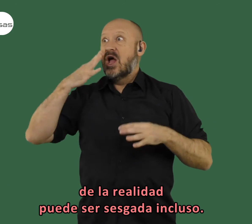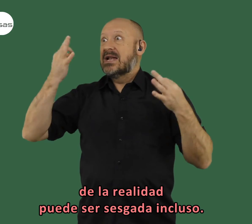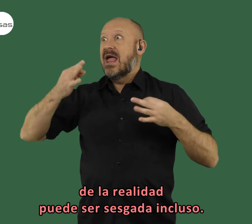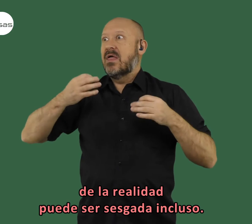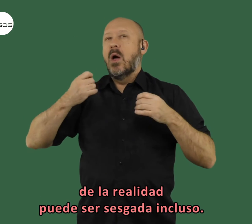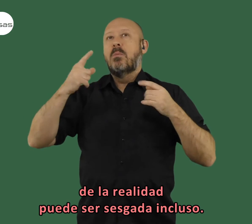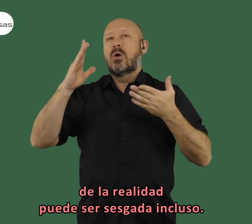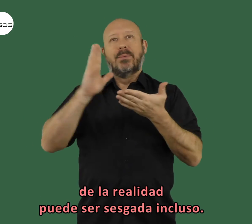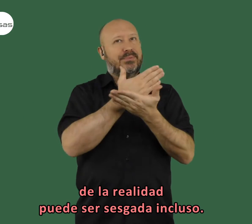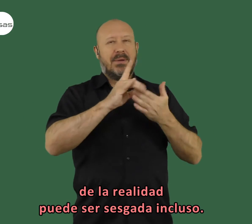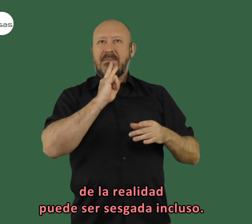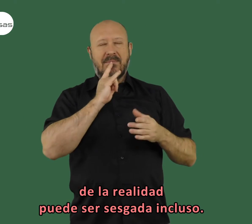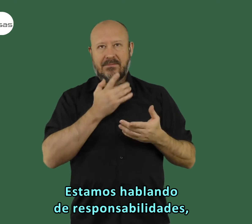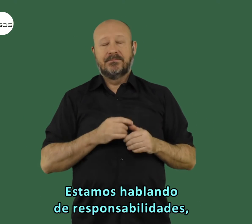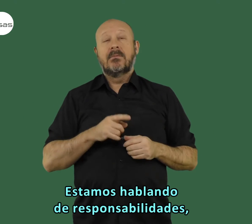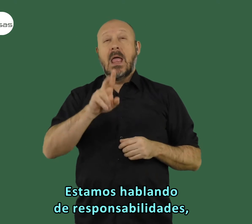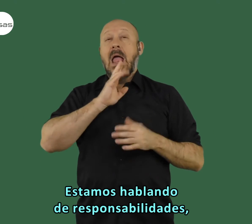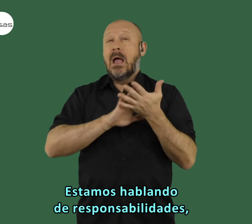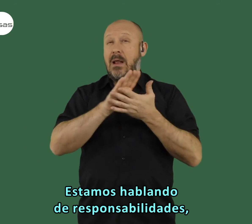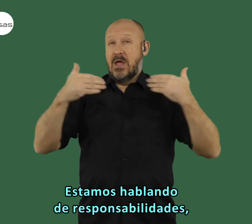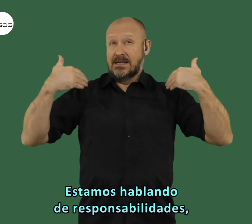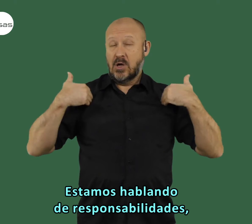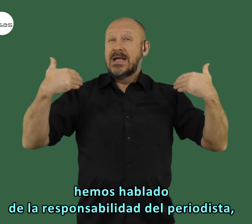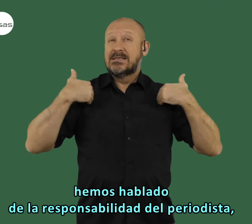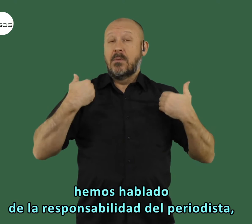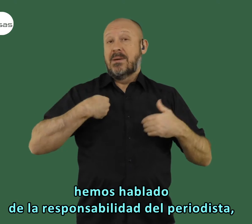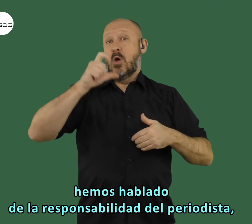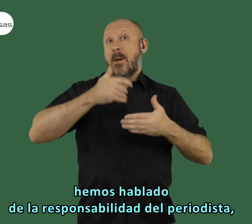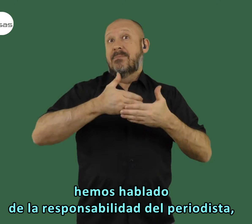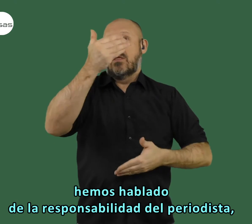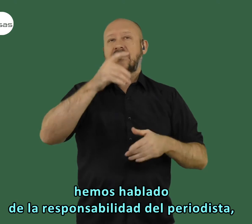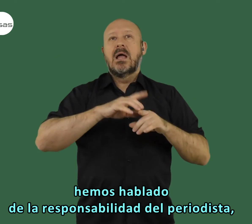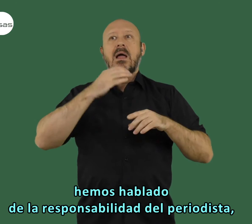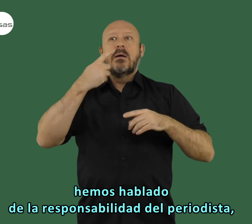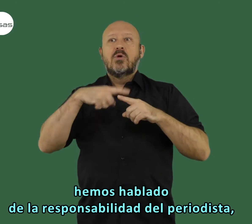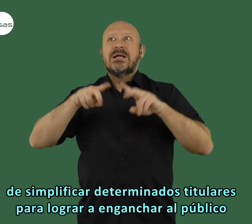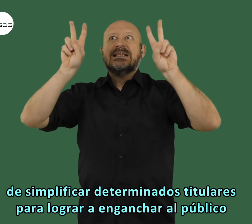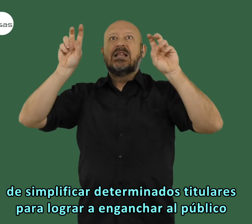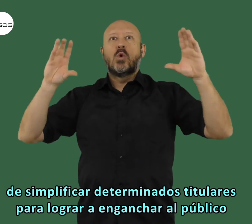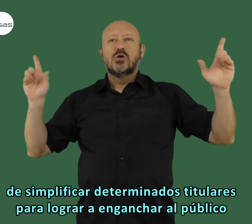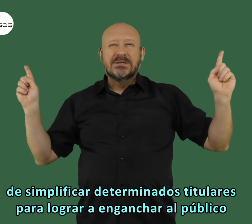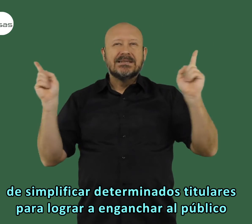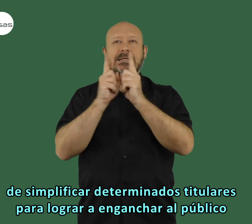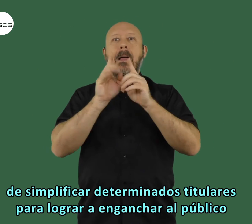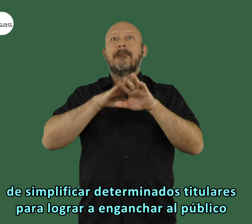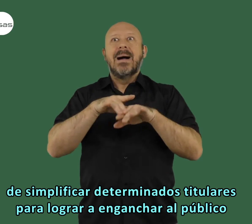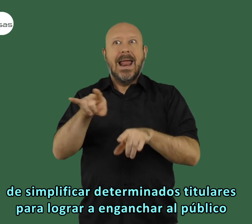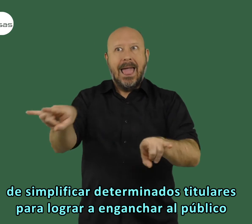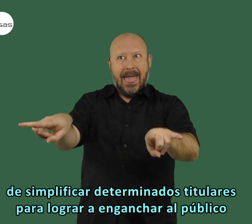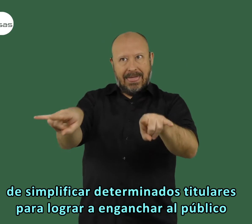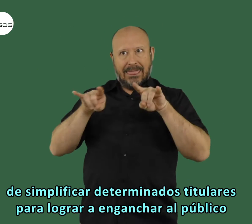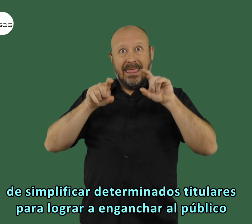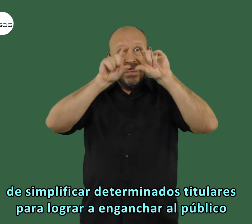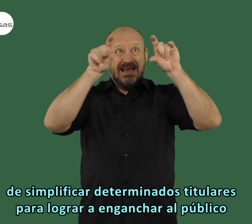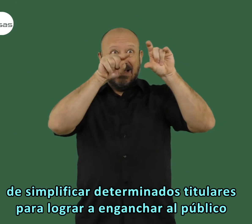visión de la realidad pueda ser sesgada incluso. Estamos hablando de responsabilidades, hemos hablado de la responsabilidad del periodista de simplificar determinados titulares para